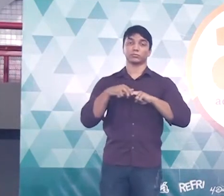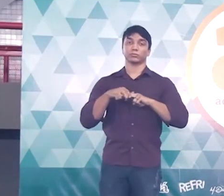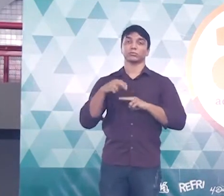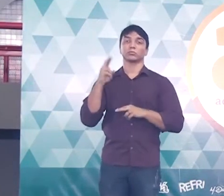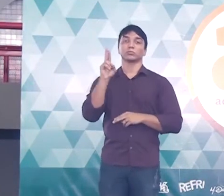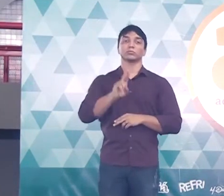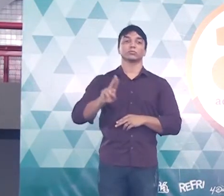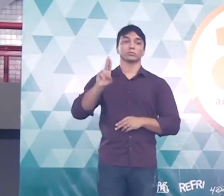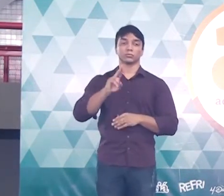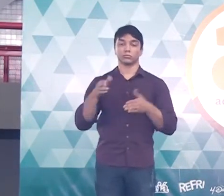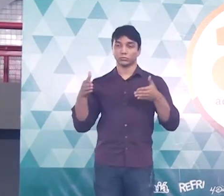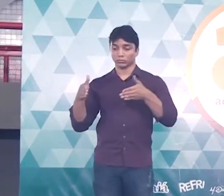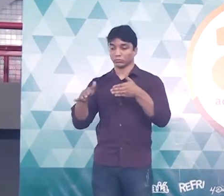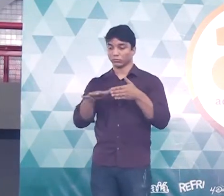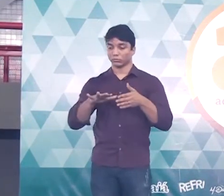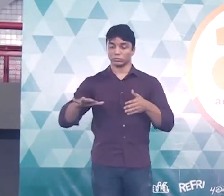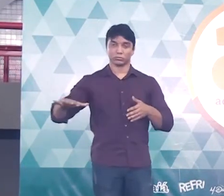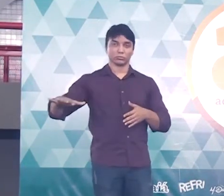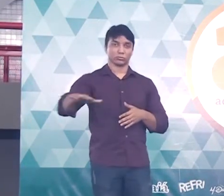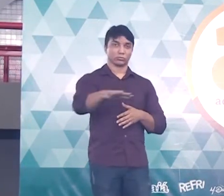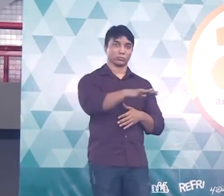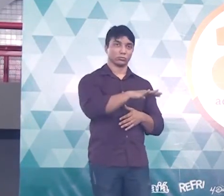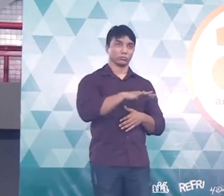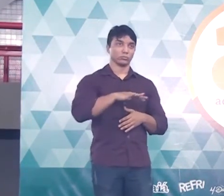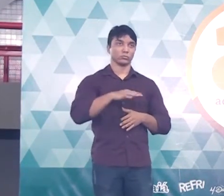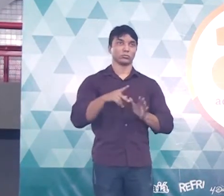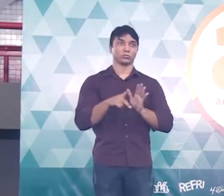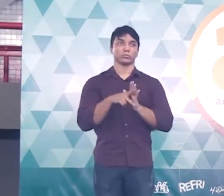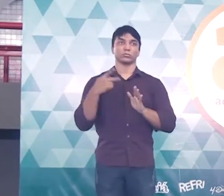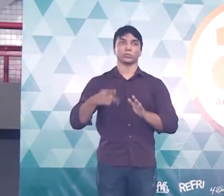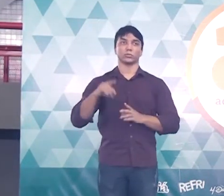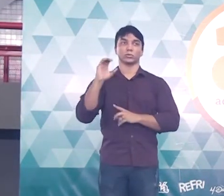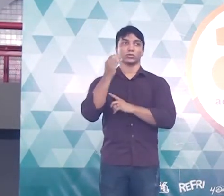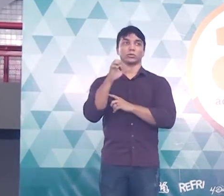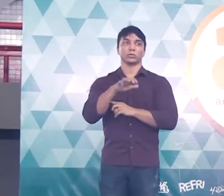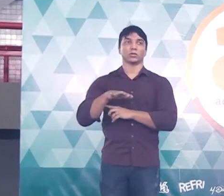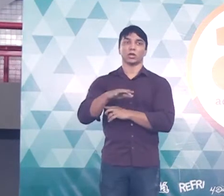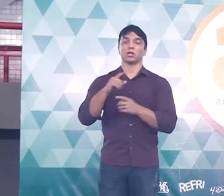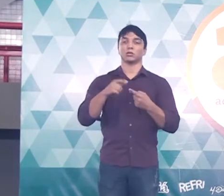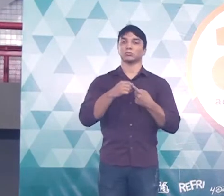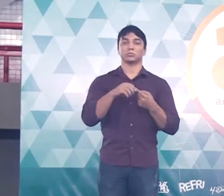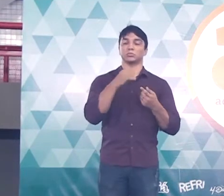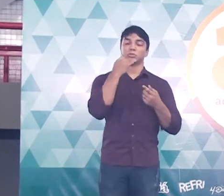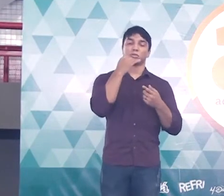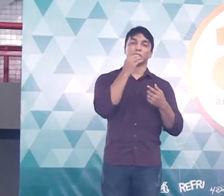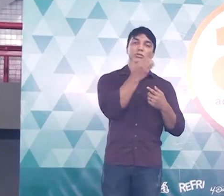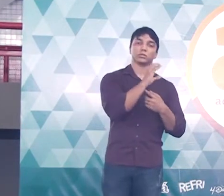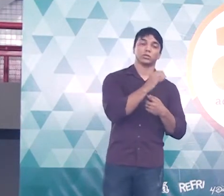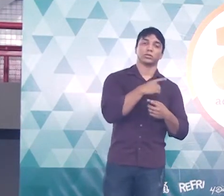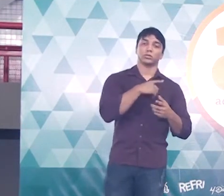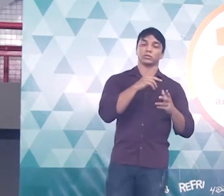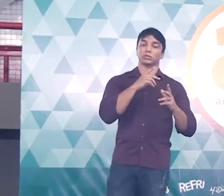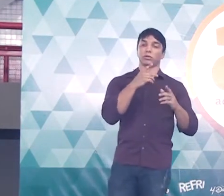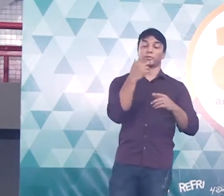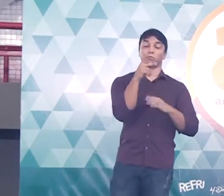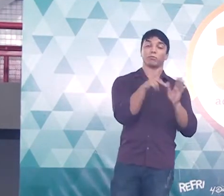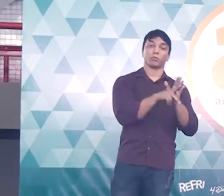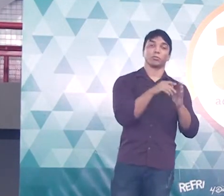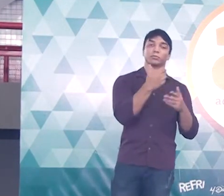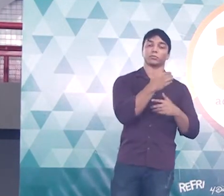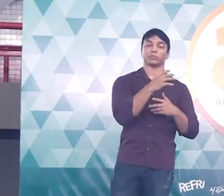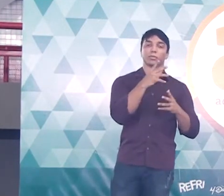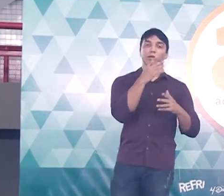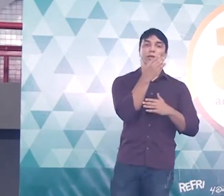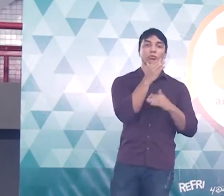usa relacionado a tudo que nós aplicamos aqui nas ciências. Sejam elas ciências da natureza, né? Todas essas das ciências